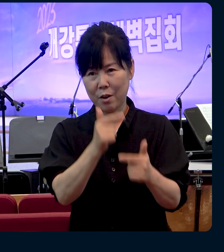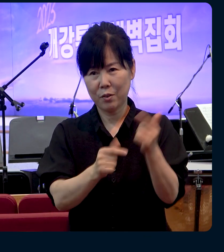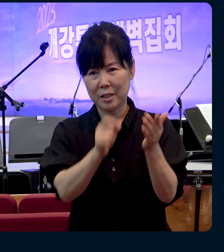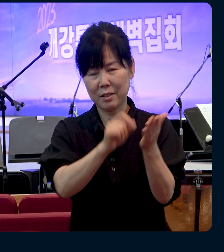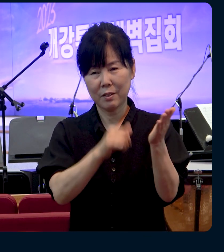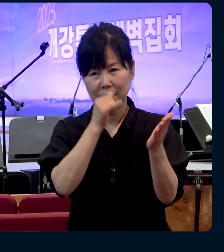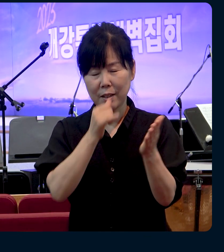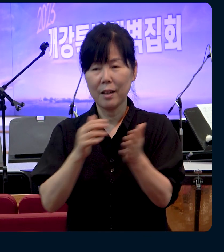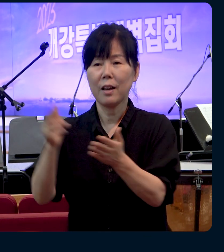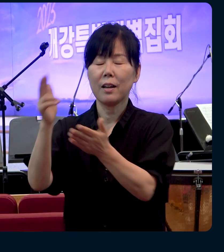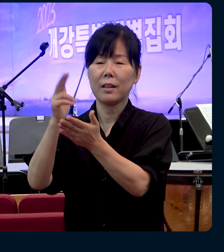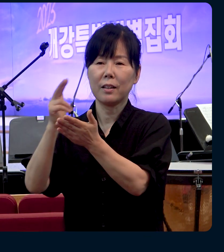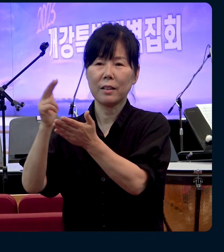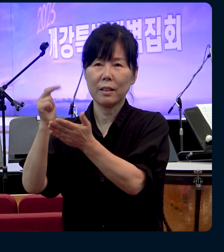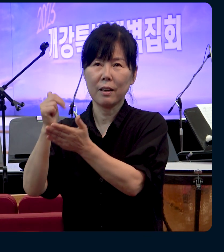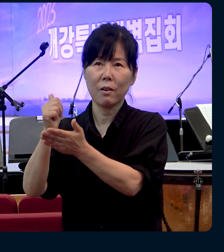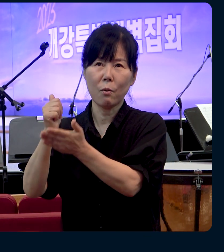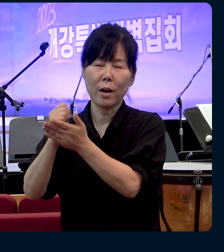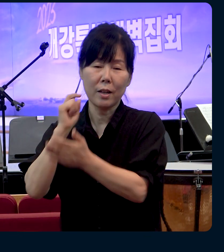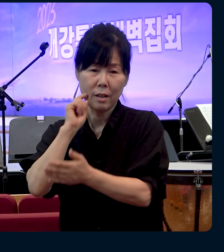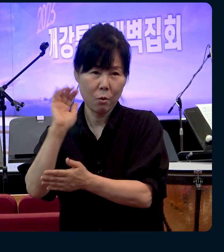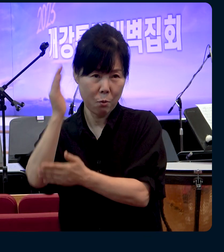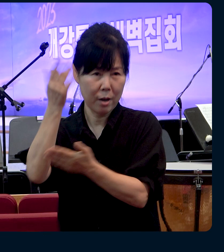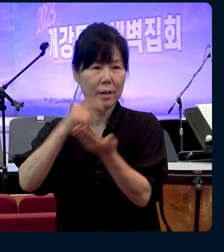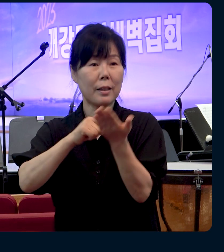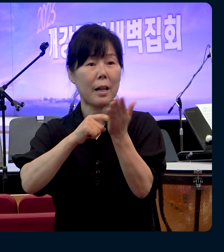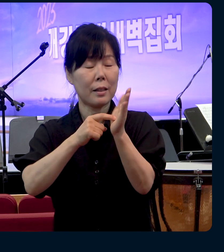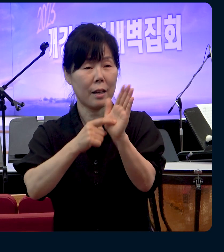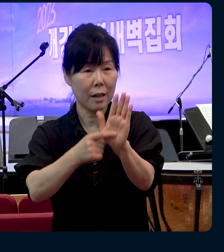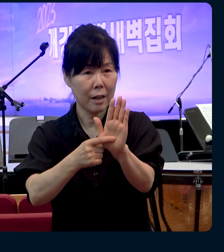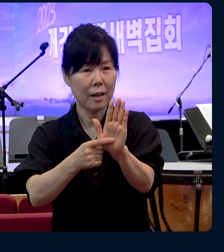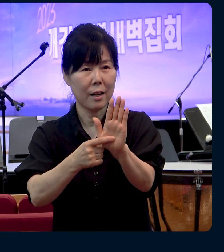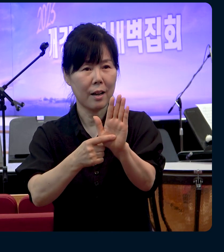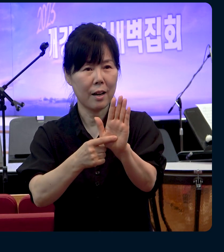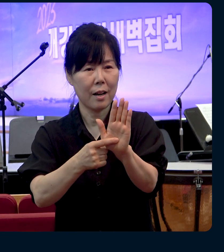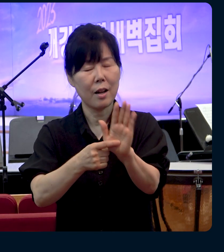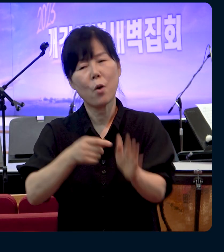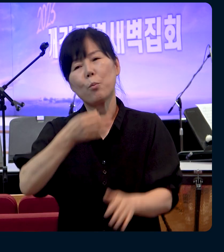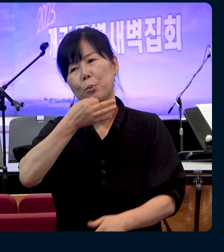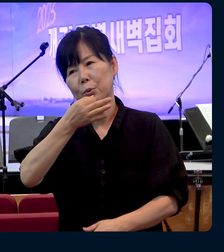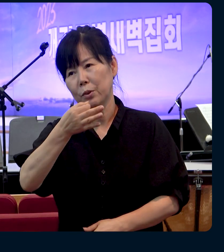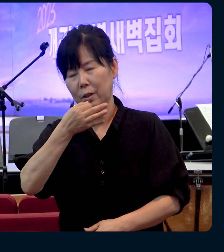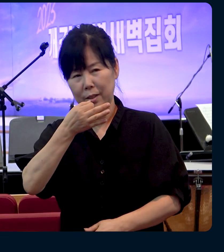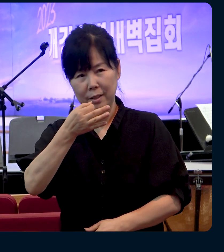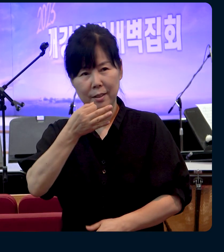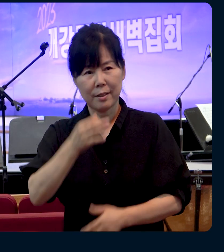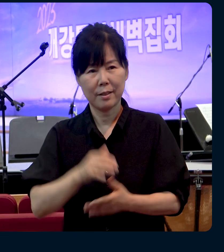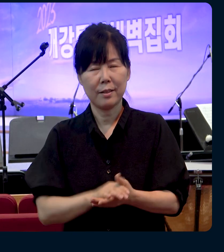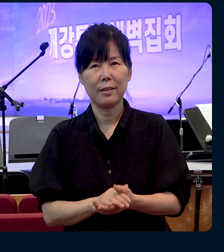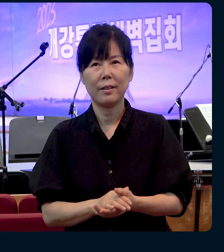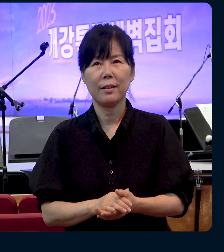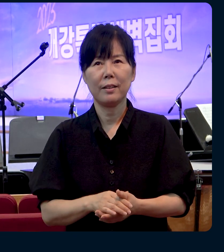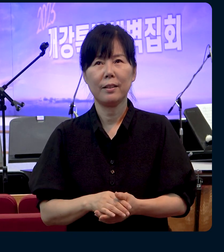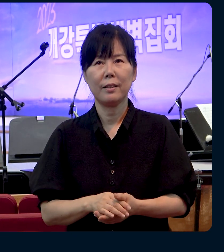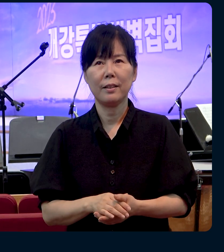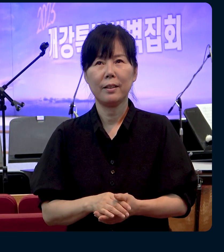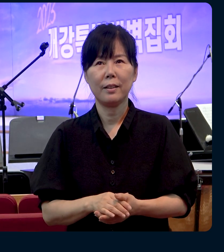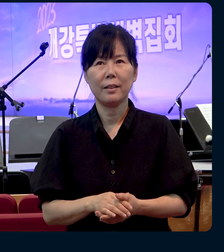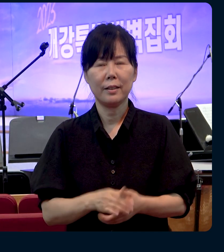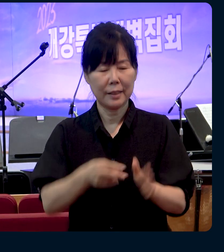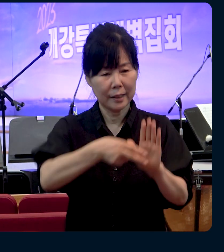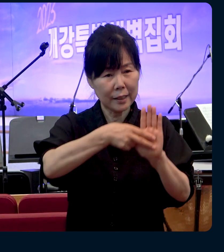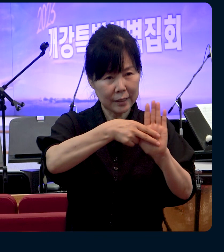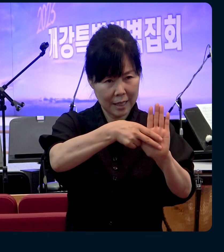그들로 의의 나무, 여호와의 심으신 바 그 영광을 나타낼 자라 일컬음을 얻게 하려